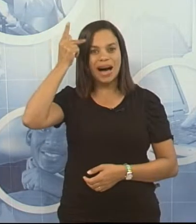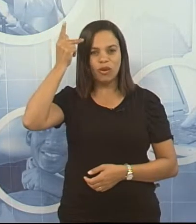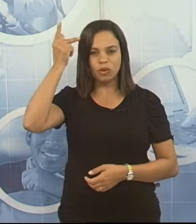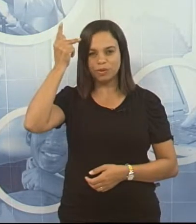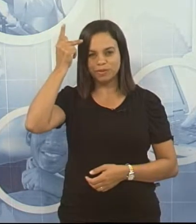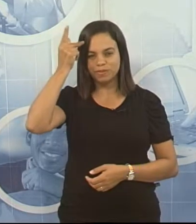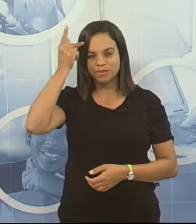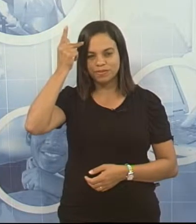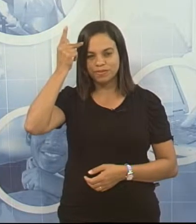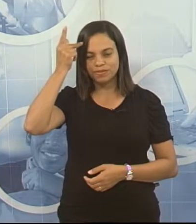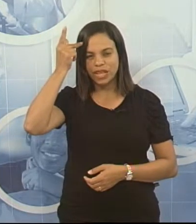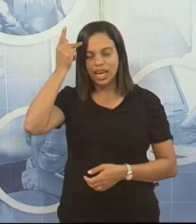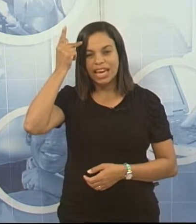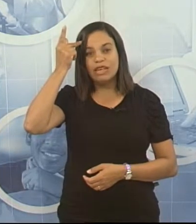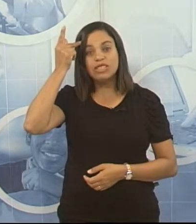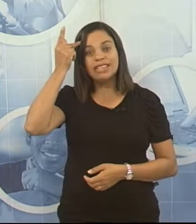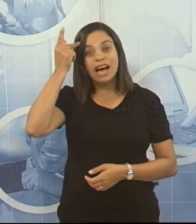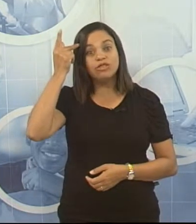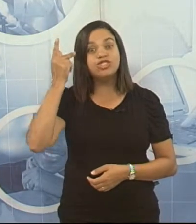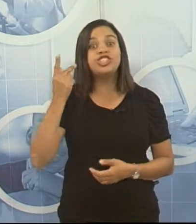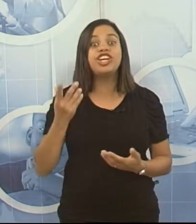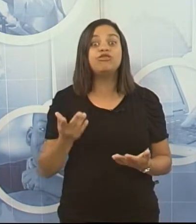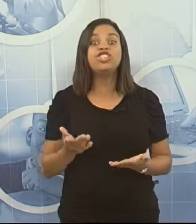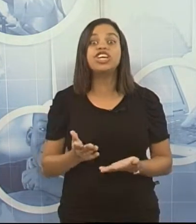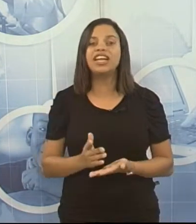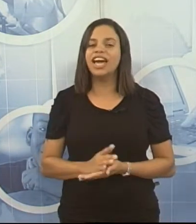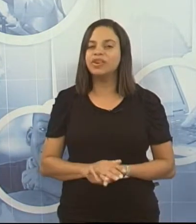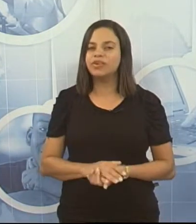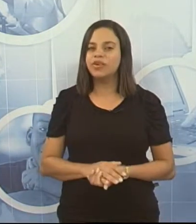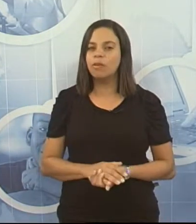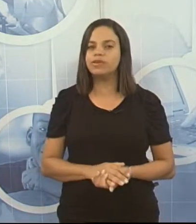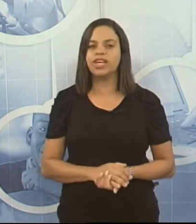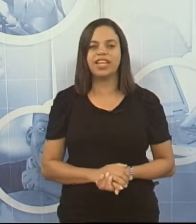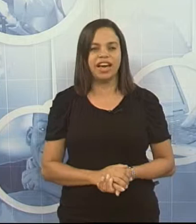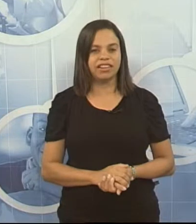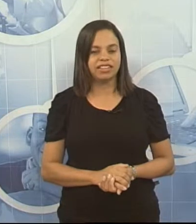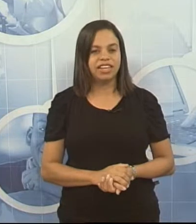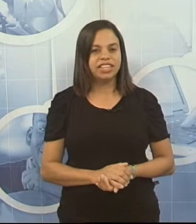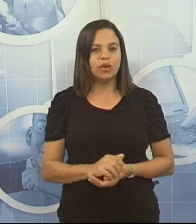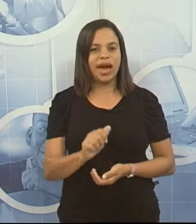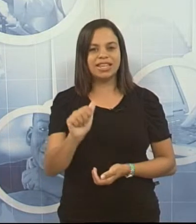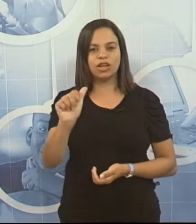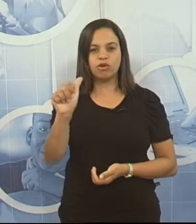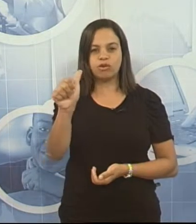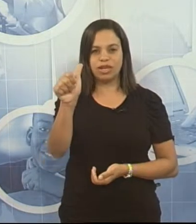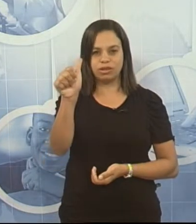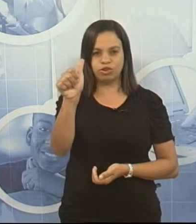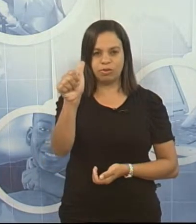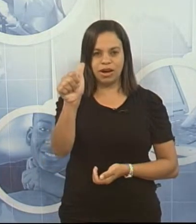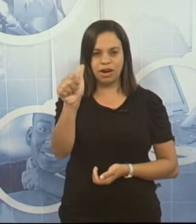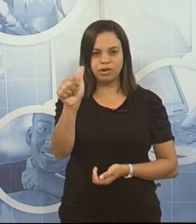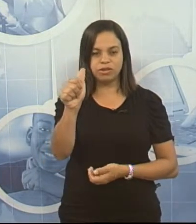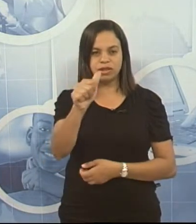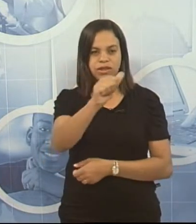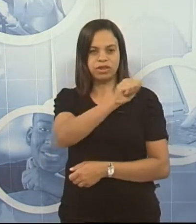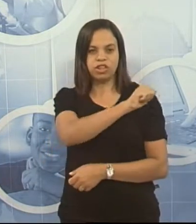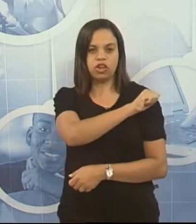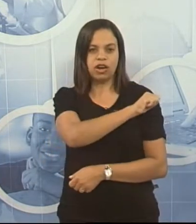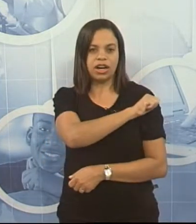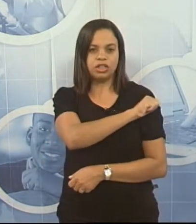Paulo. E o sinal de Rio de Janeiro, como seria? Então, essa é a configuração de mãos, tocando